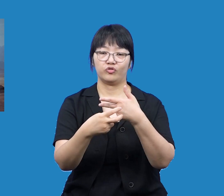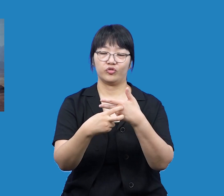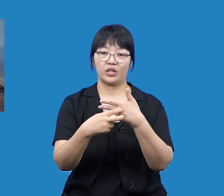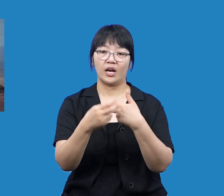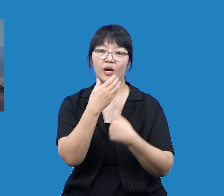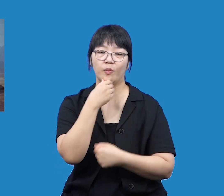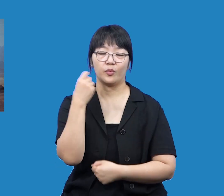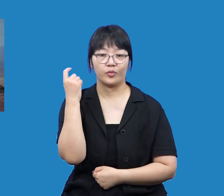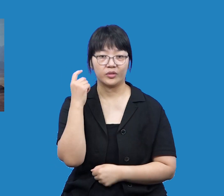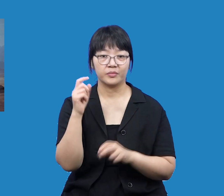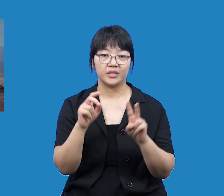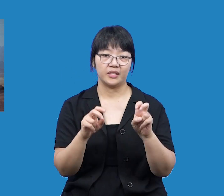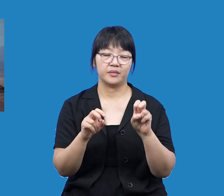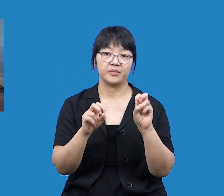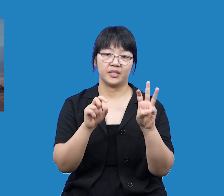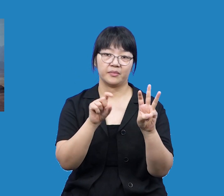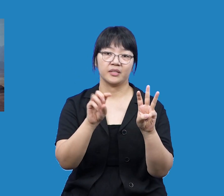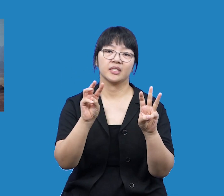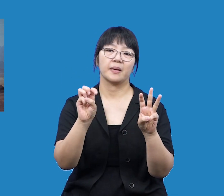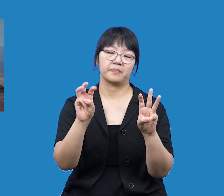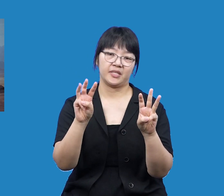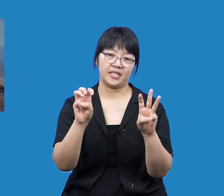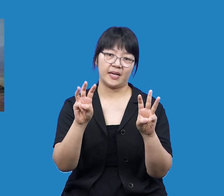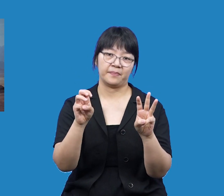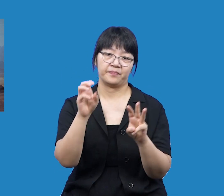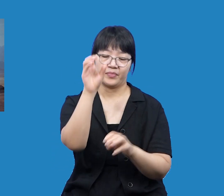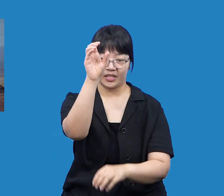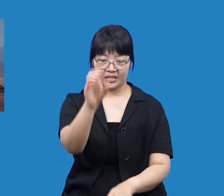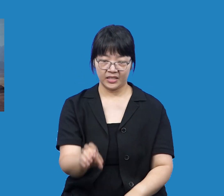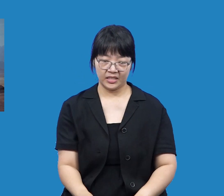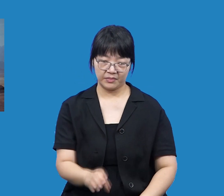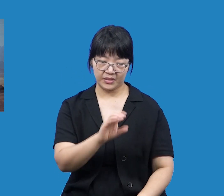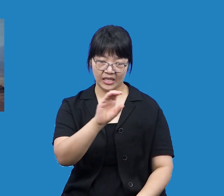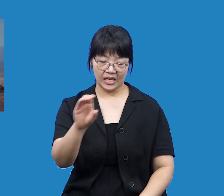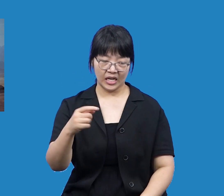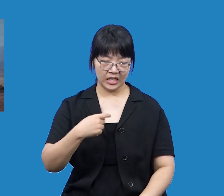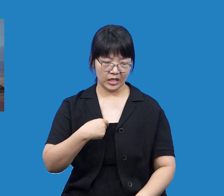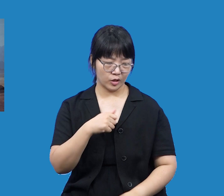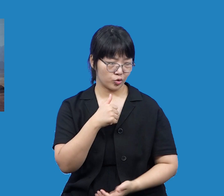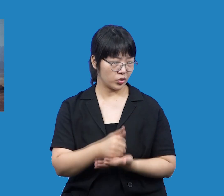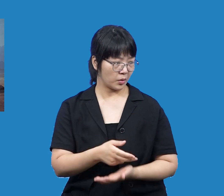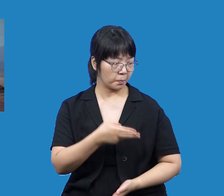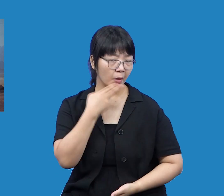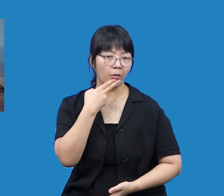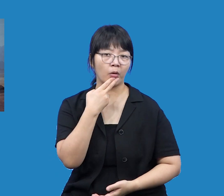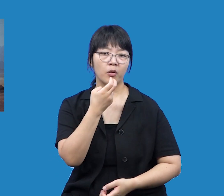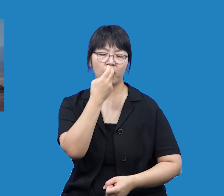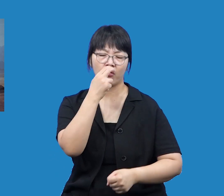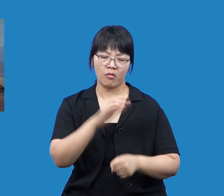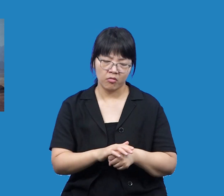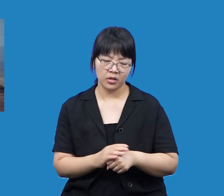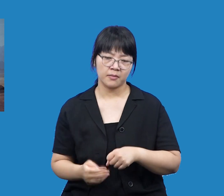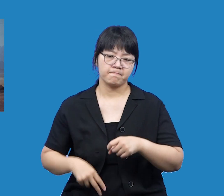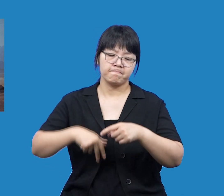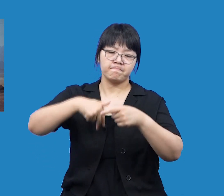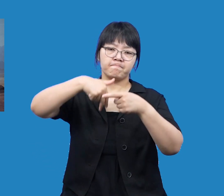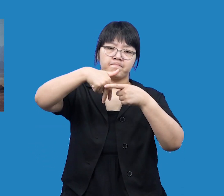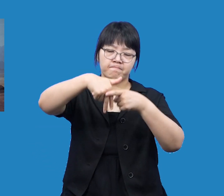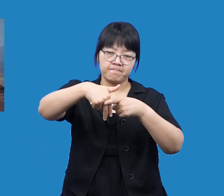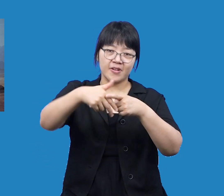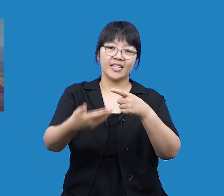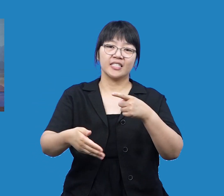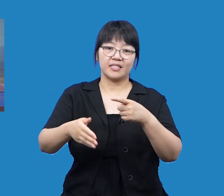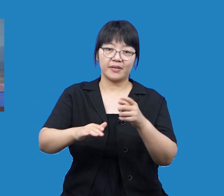23장 34절. 십자가상에 억울하게 못 박힌 예수 그리스도의 기도입니다.